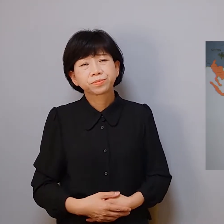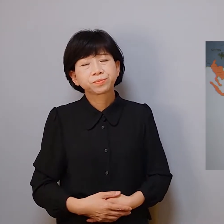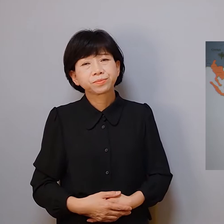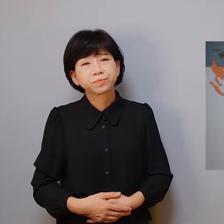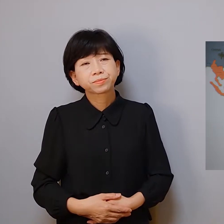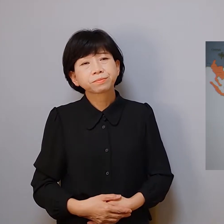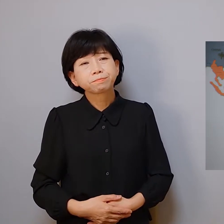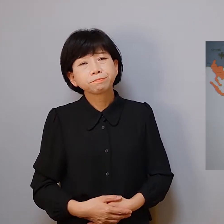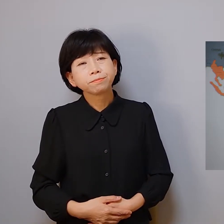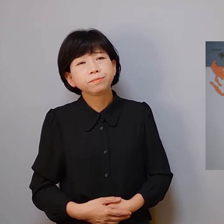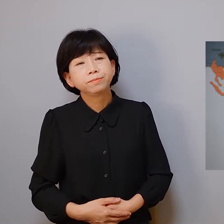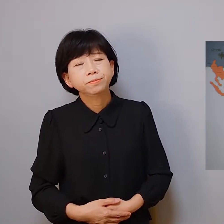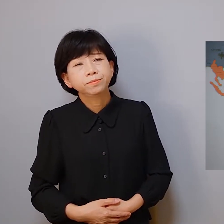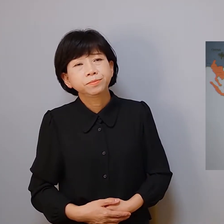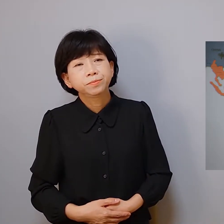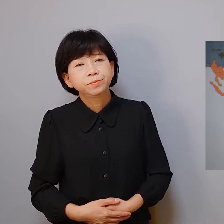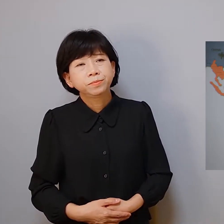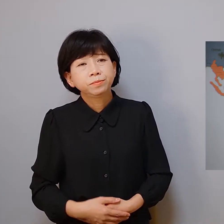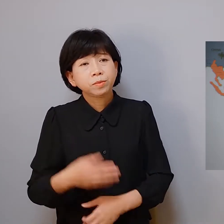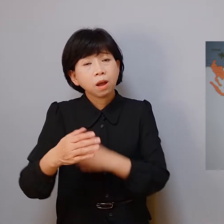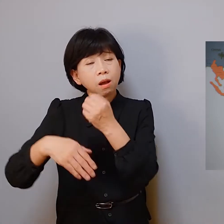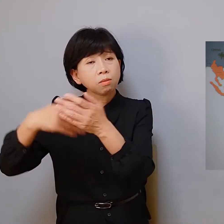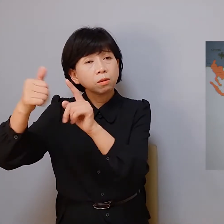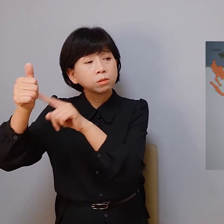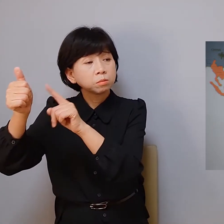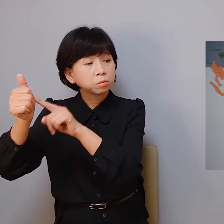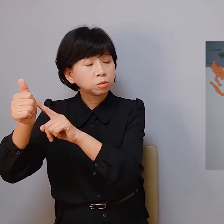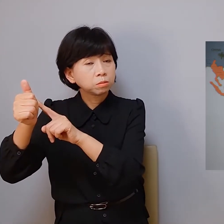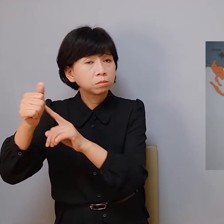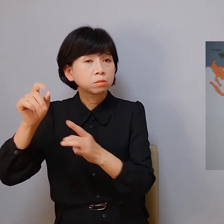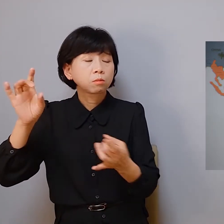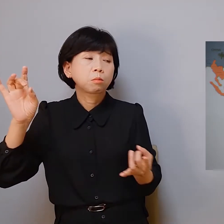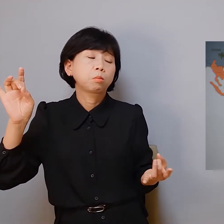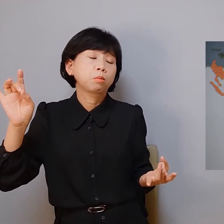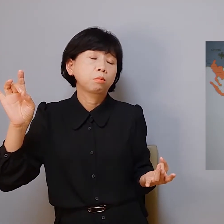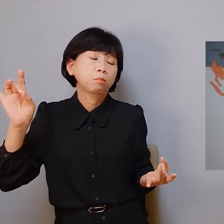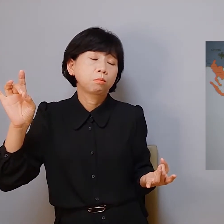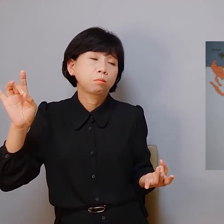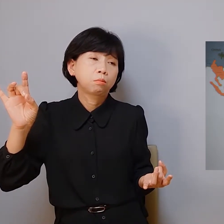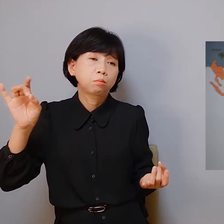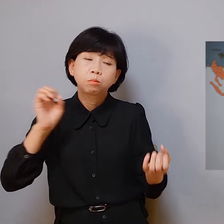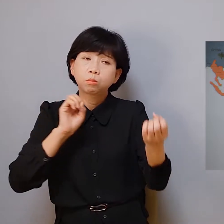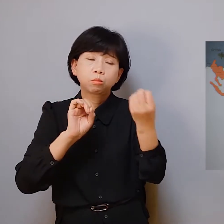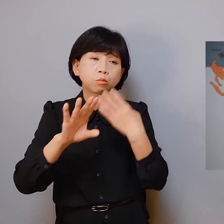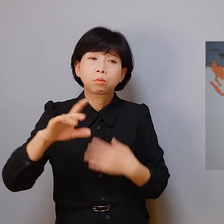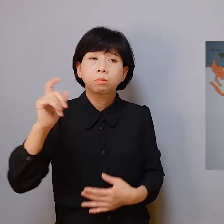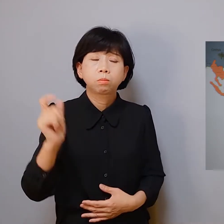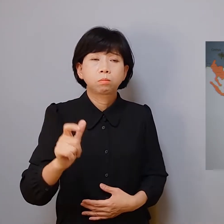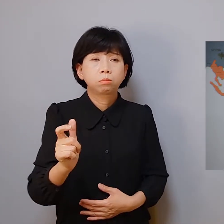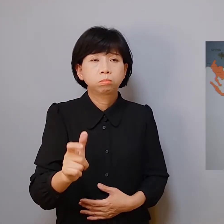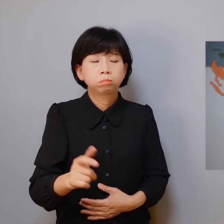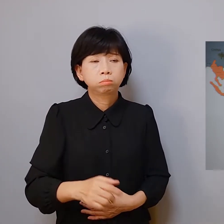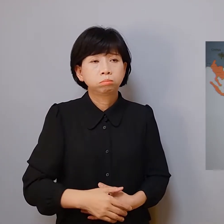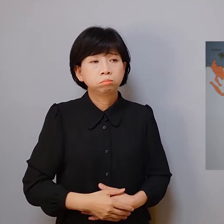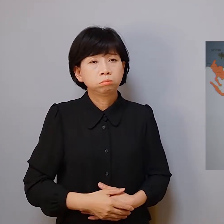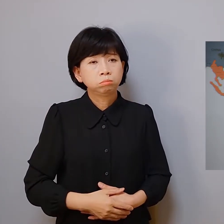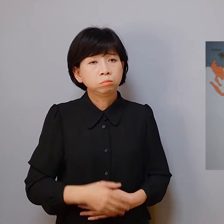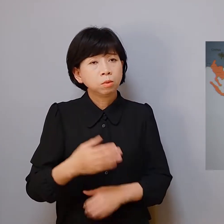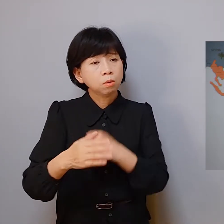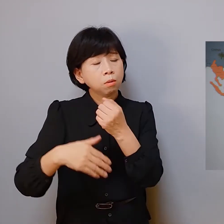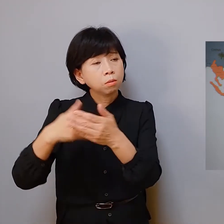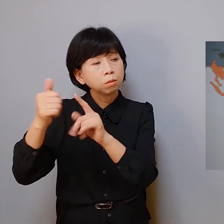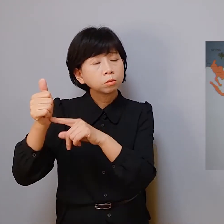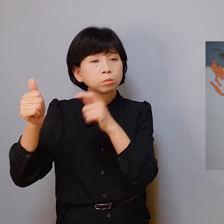번역본에 나와 있습니다. 그런데도 하나님이 어떻게 하세요? 응답이 없는 거죠. 그런데도